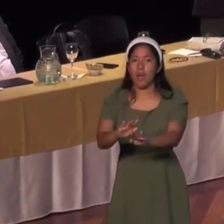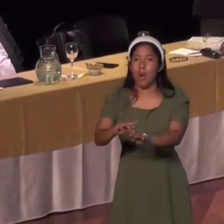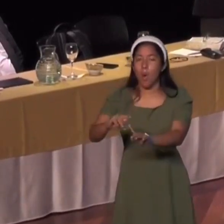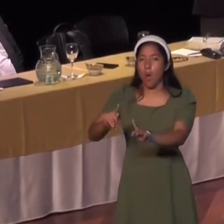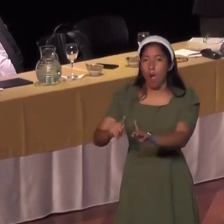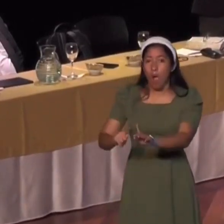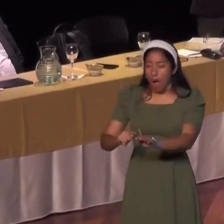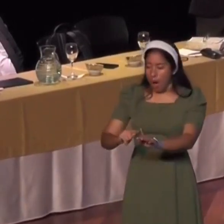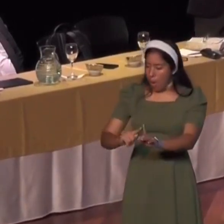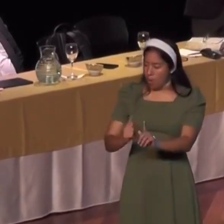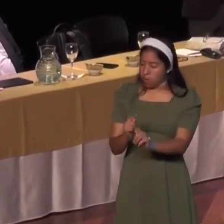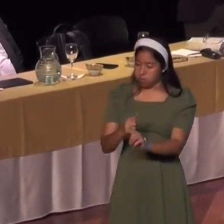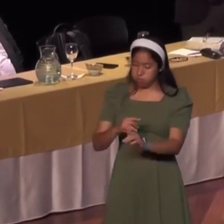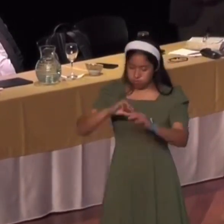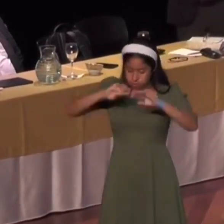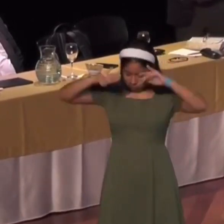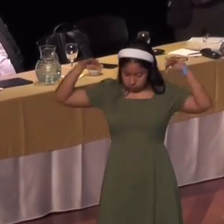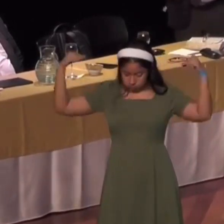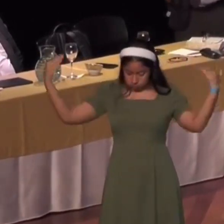mundo.